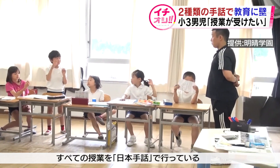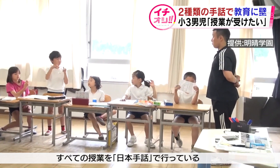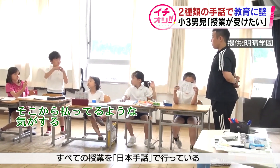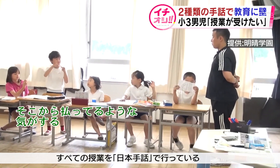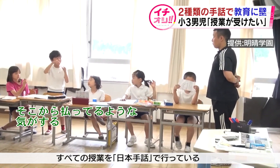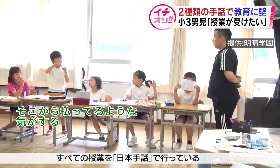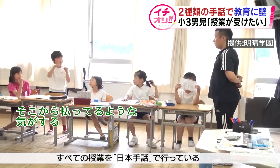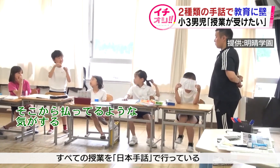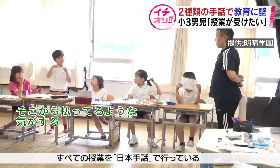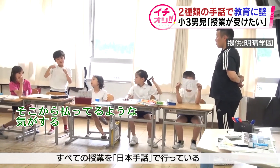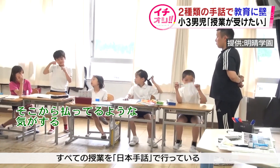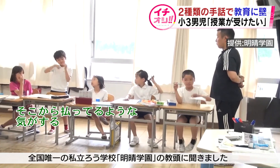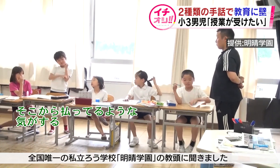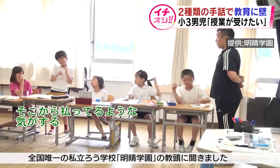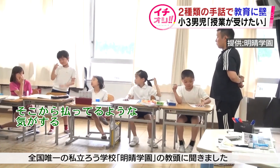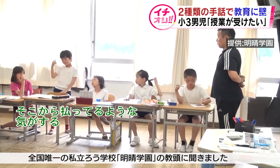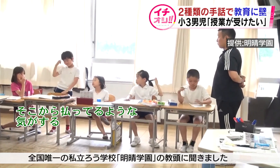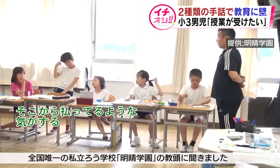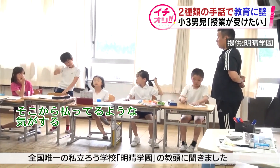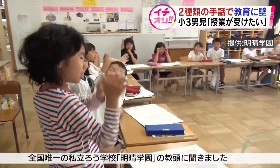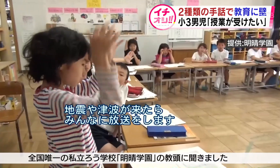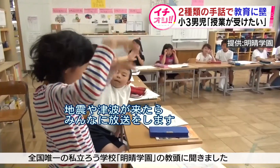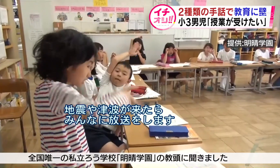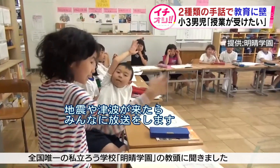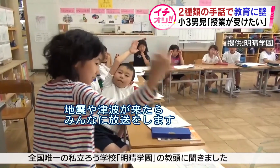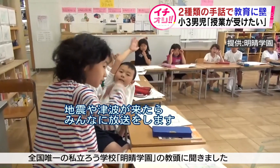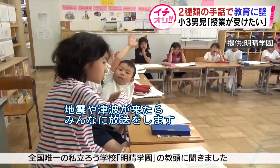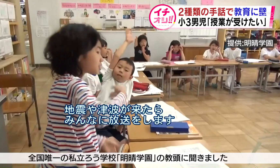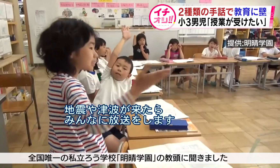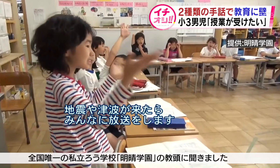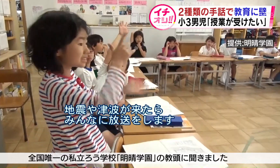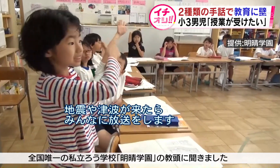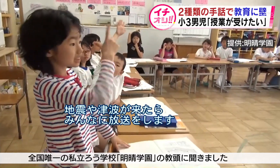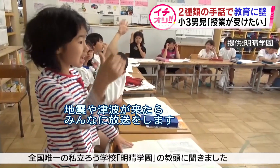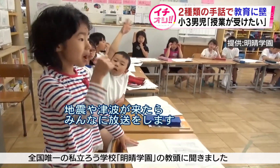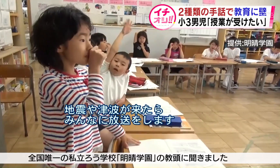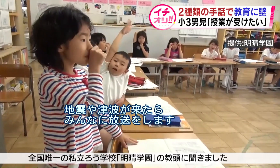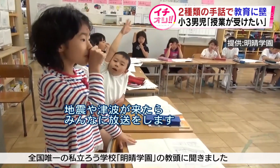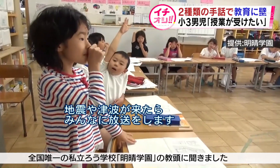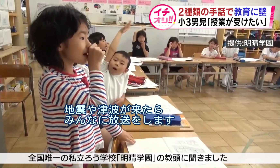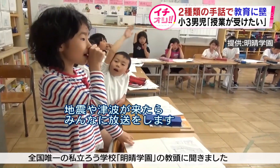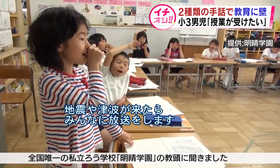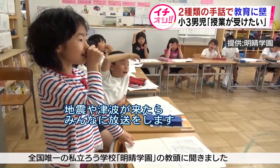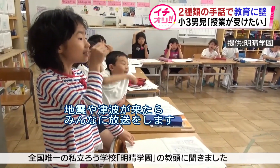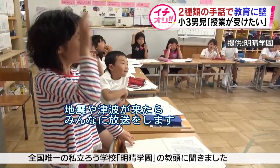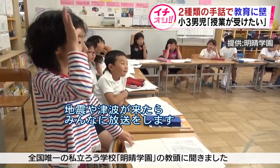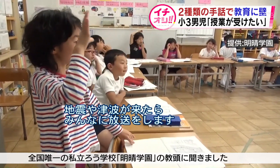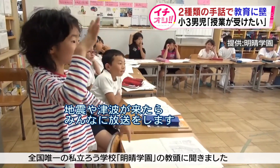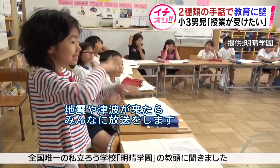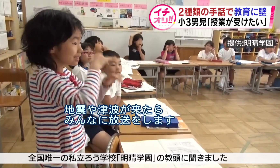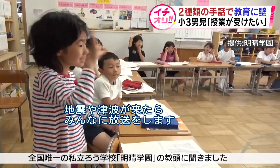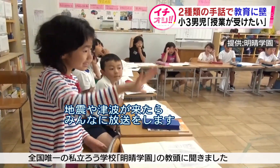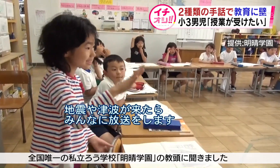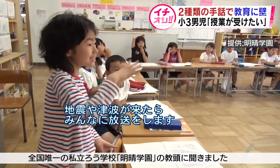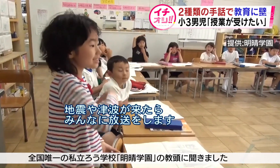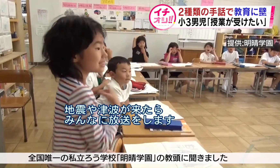日本手話で行っている全国唯一の私立ろう学校名声学園の教頭に聞きました